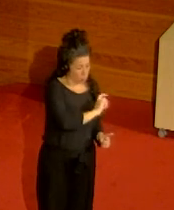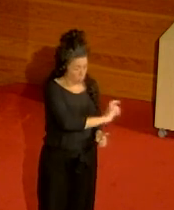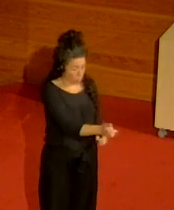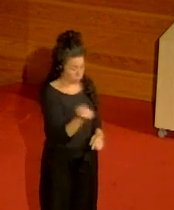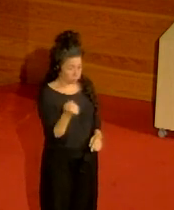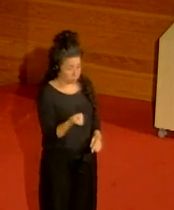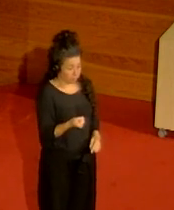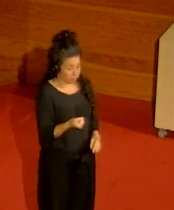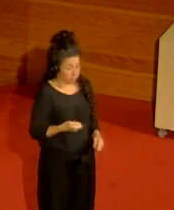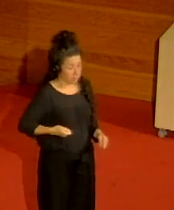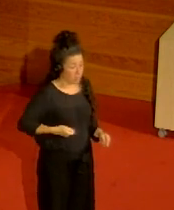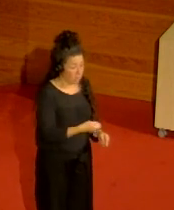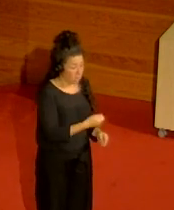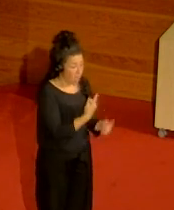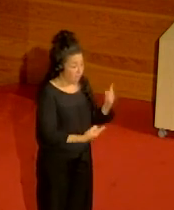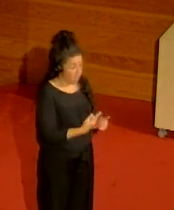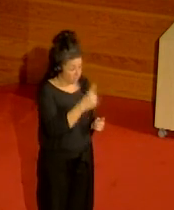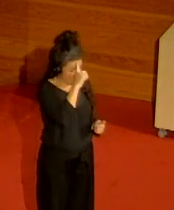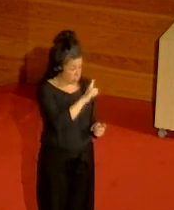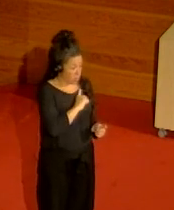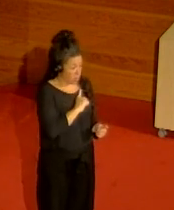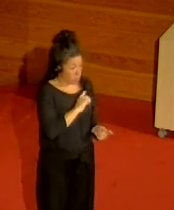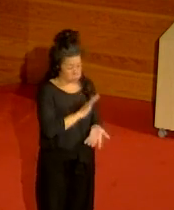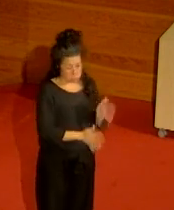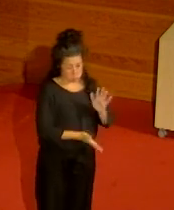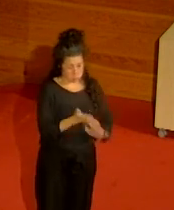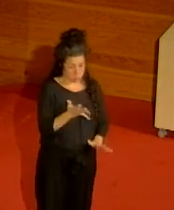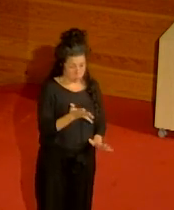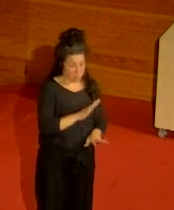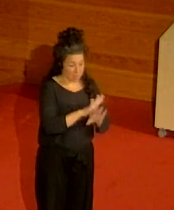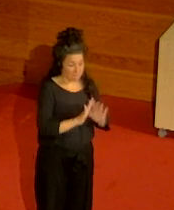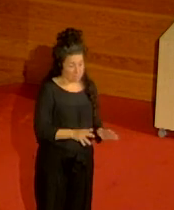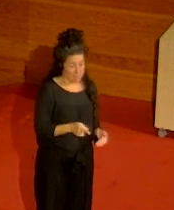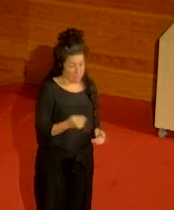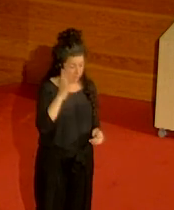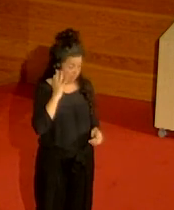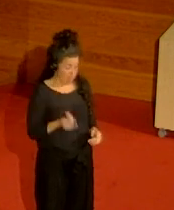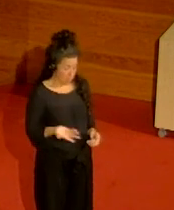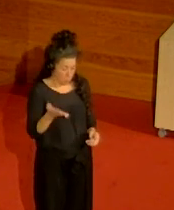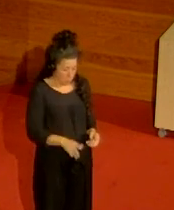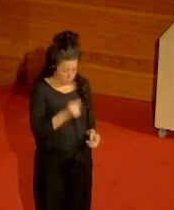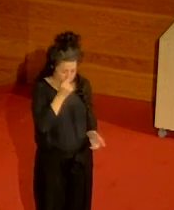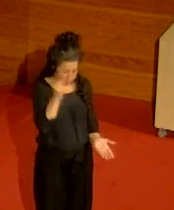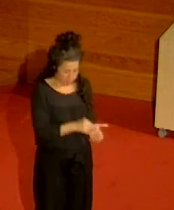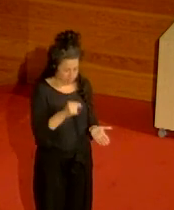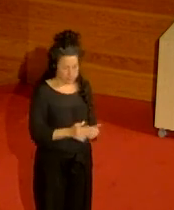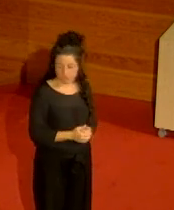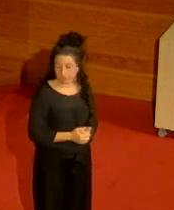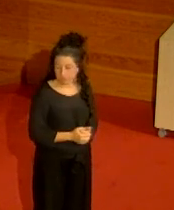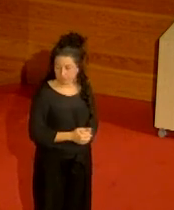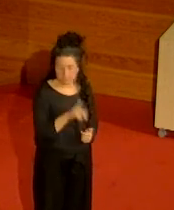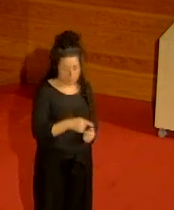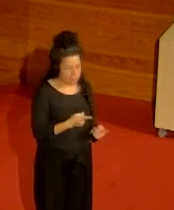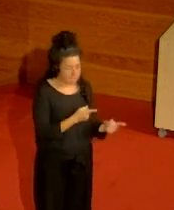no le pasa nada ningún soldado y el palestino es el lo matan en el acto también hay por